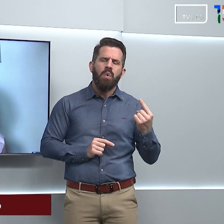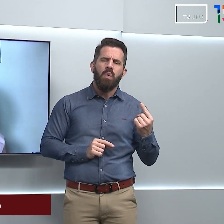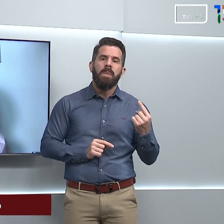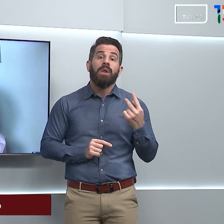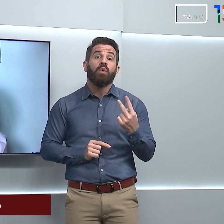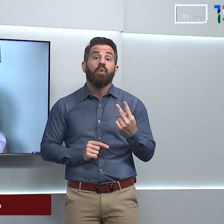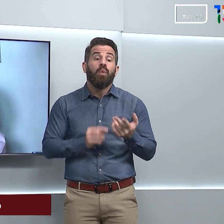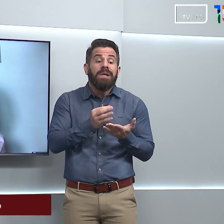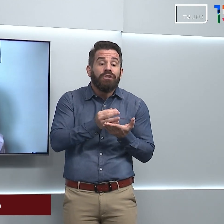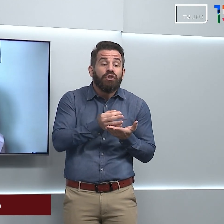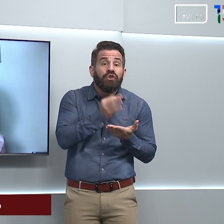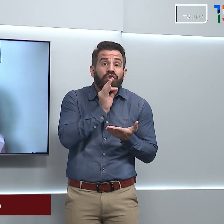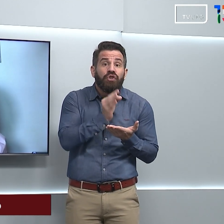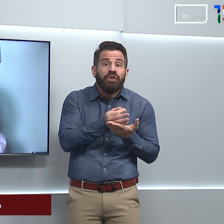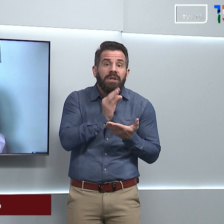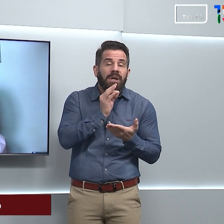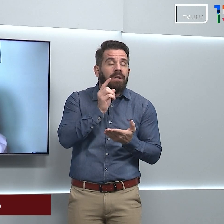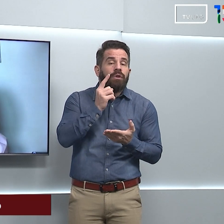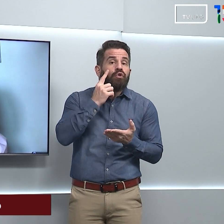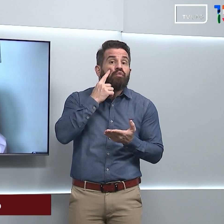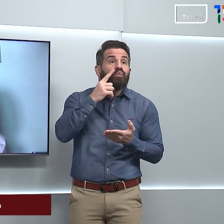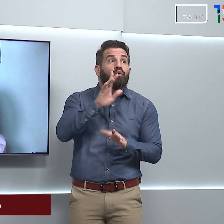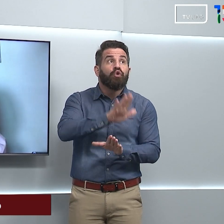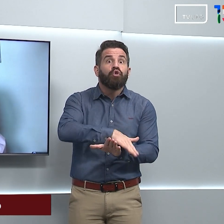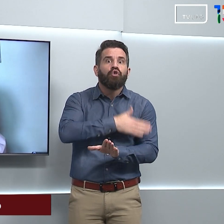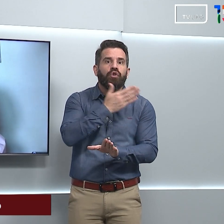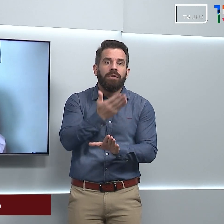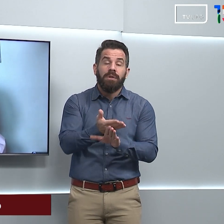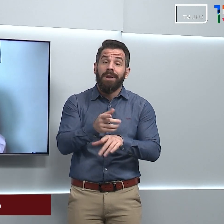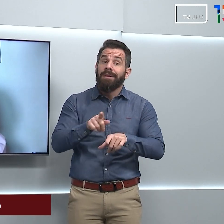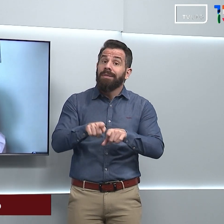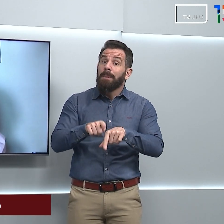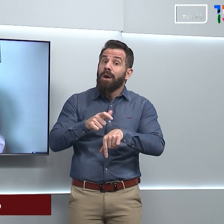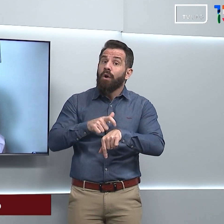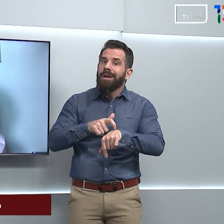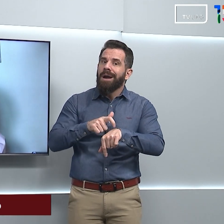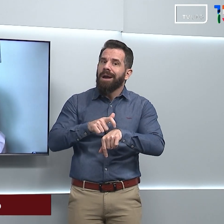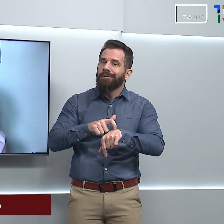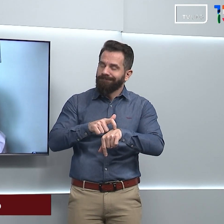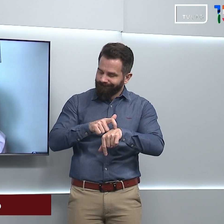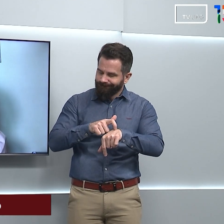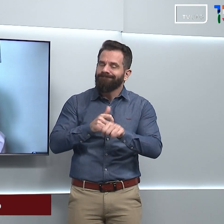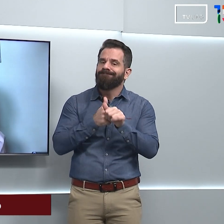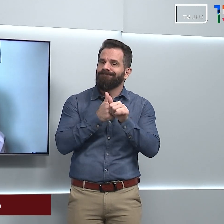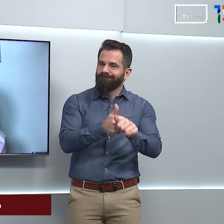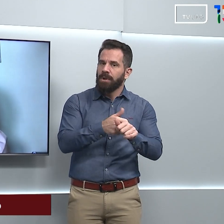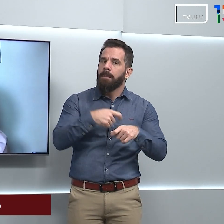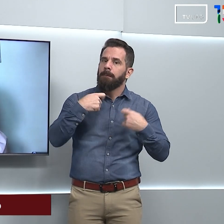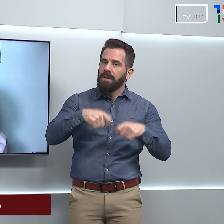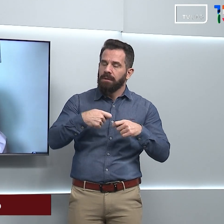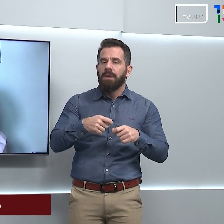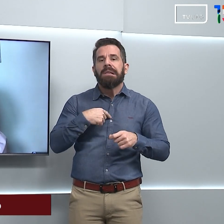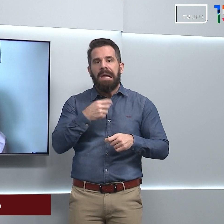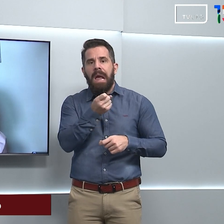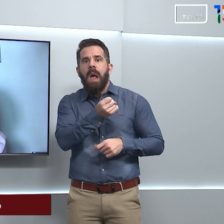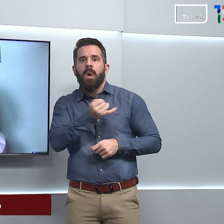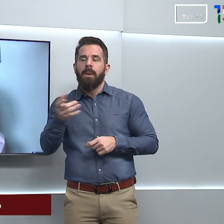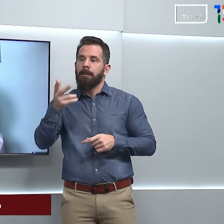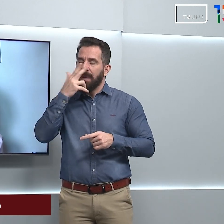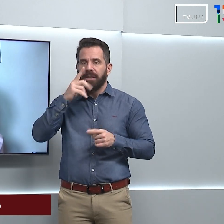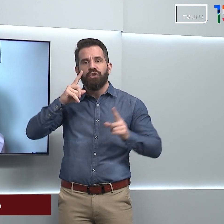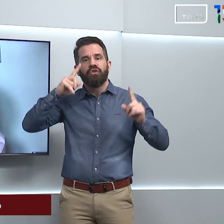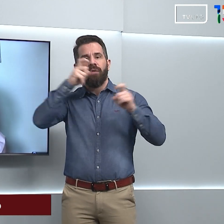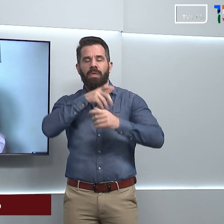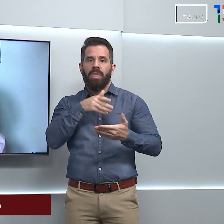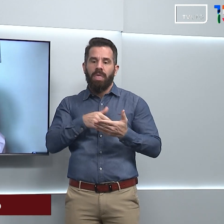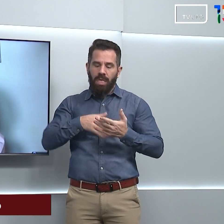no dia. Sem contar que tem a questão dos horários também, né? Tem pessoas que têm uma dificuldade maior de metabolizar a cafeína.